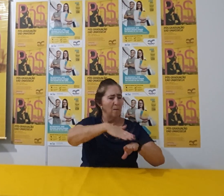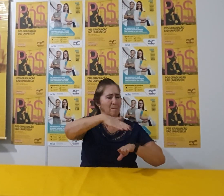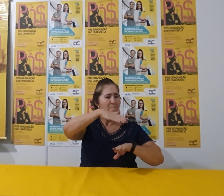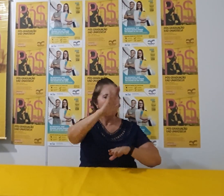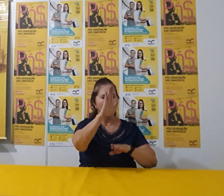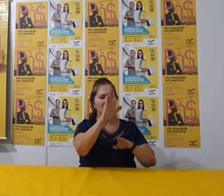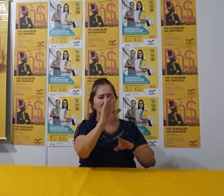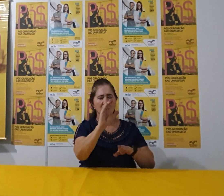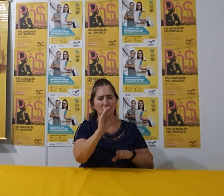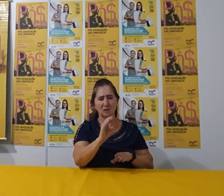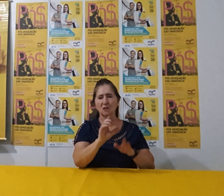oficiais.